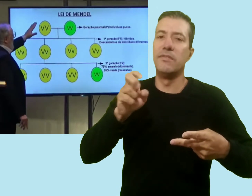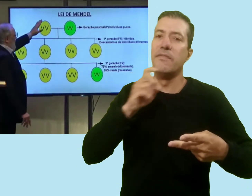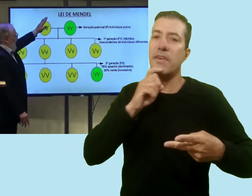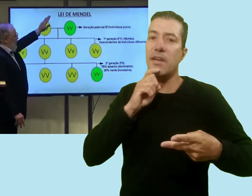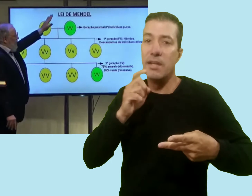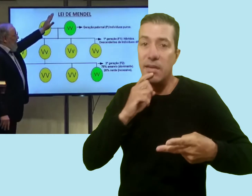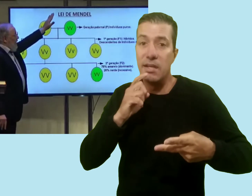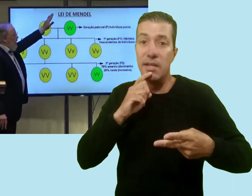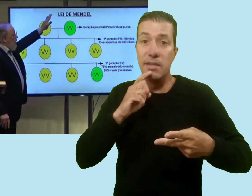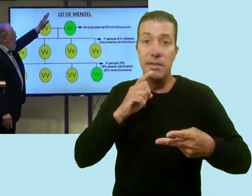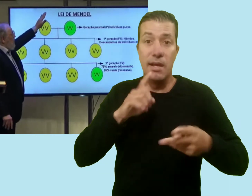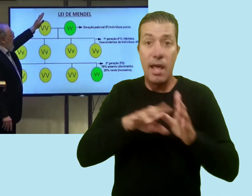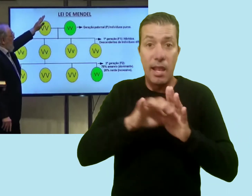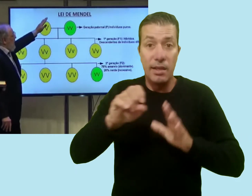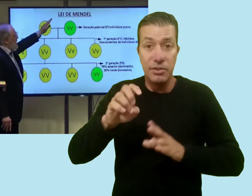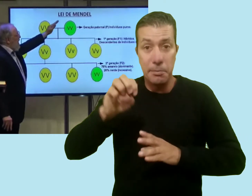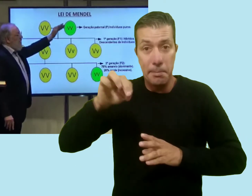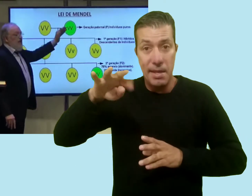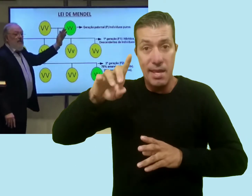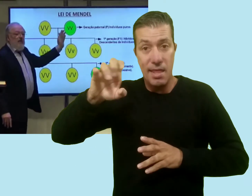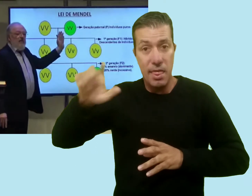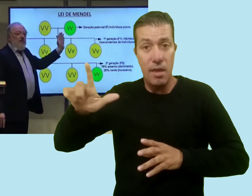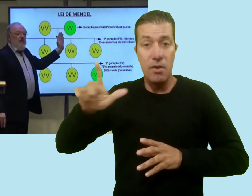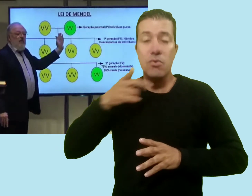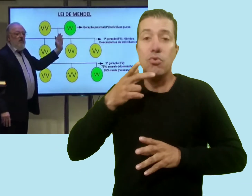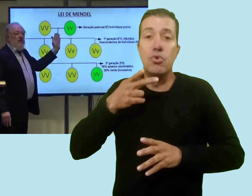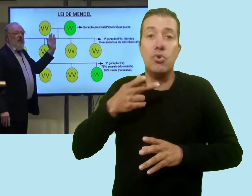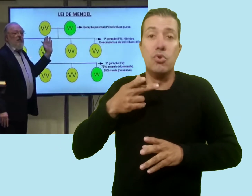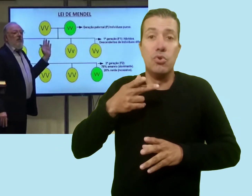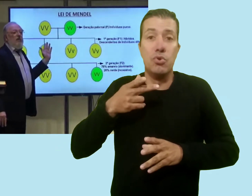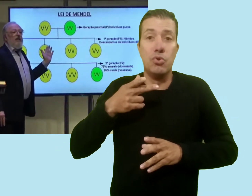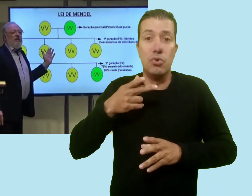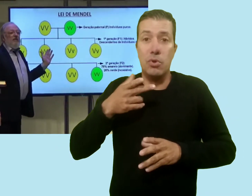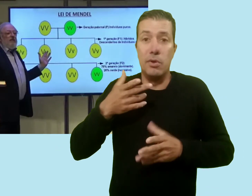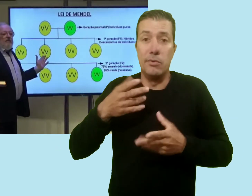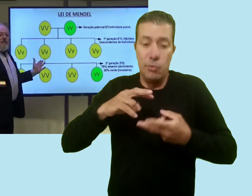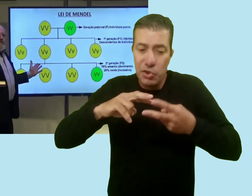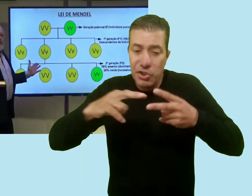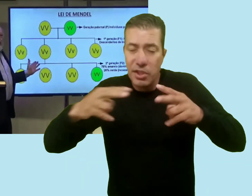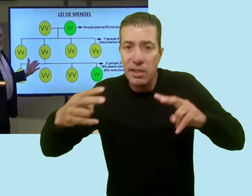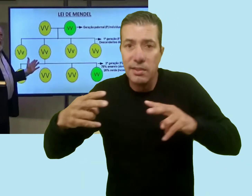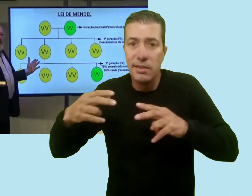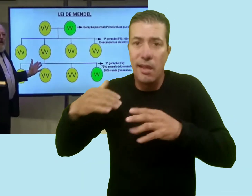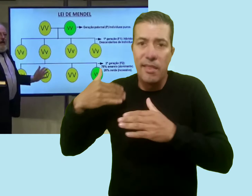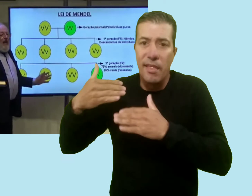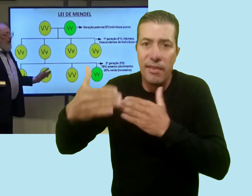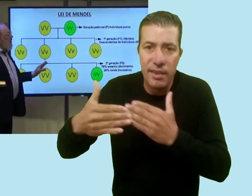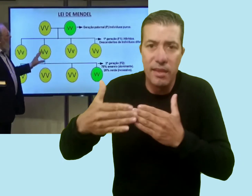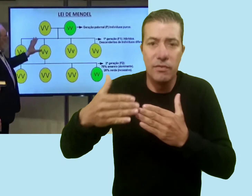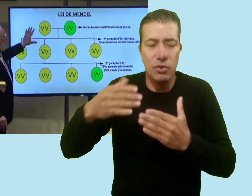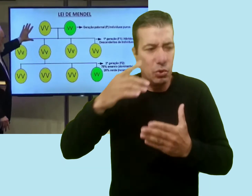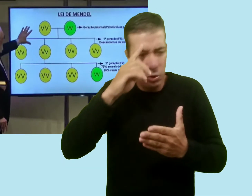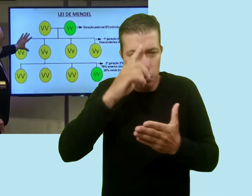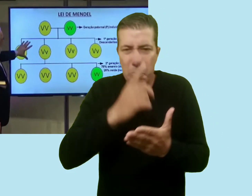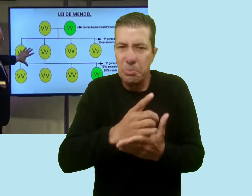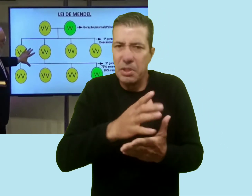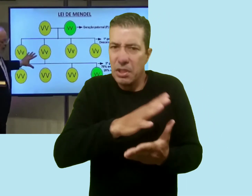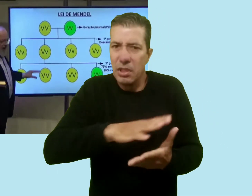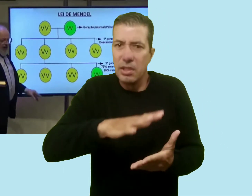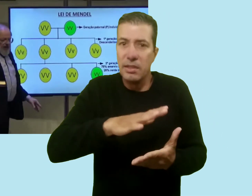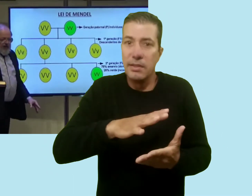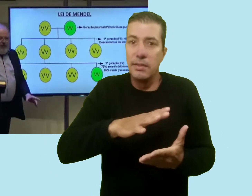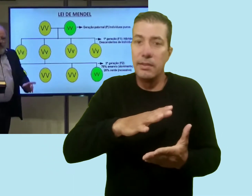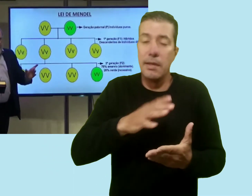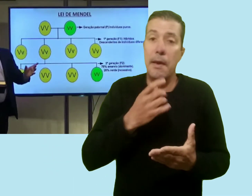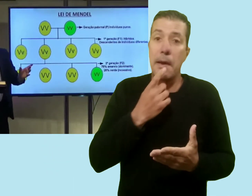de Mendel, dos genes recessivos e os genes dominantes. Tá? As flores desta